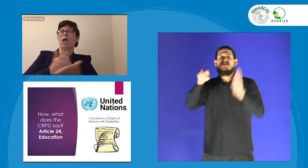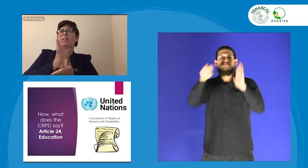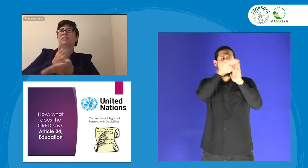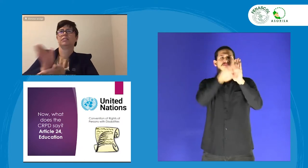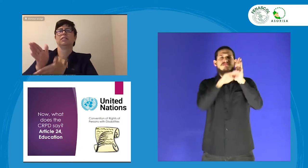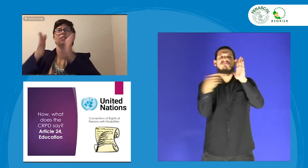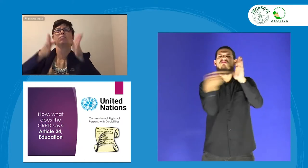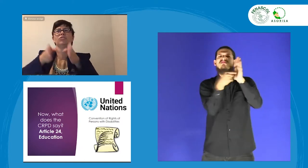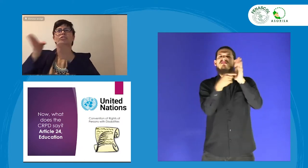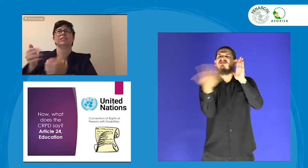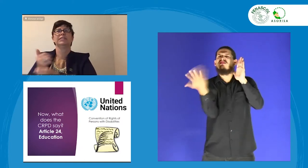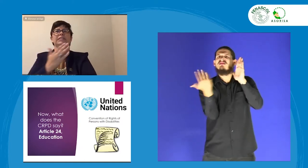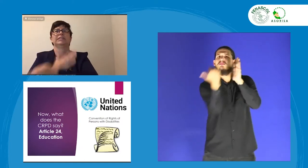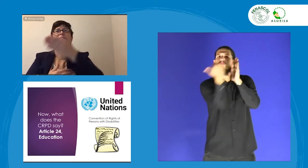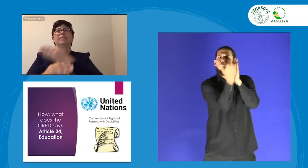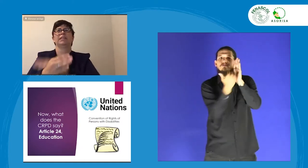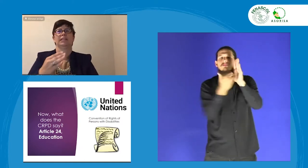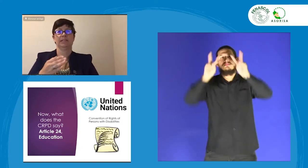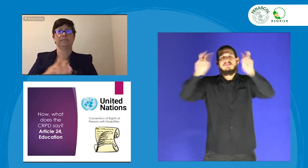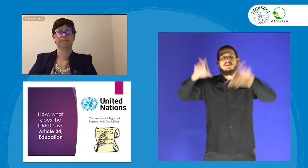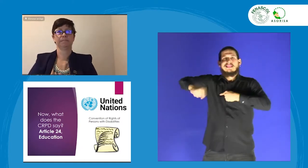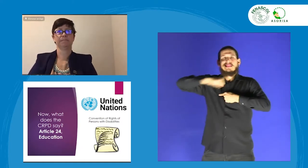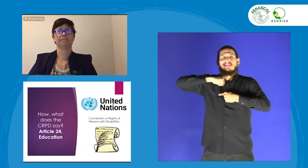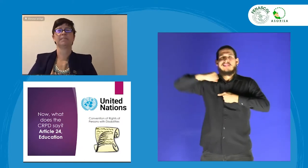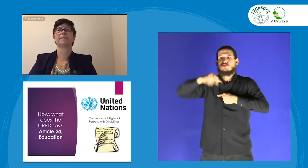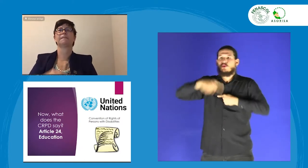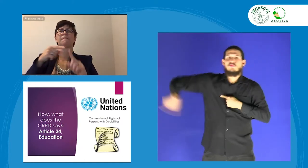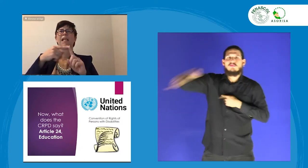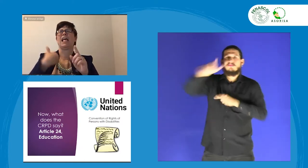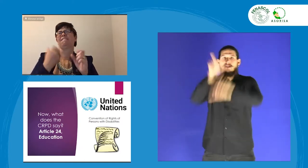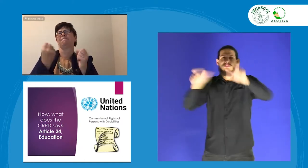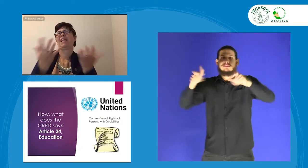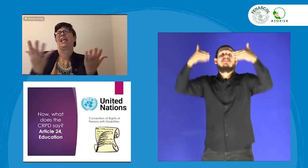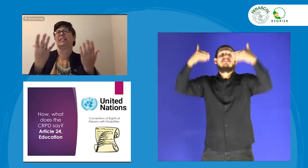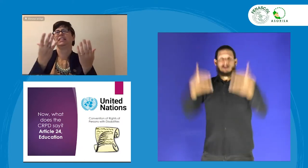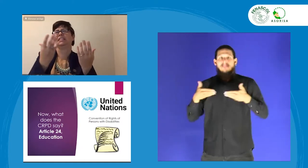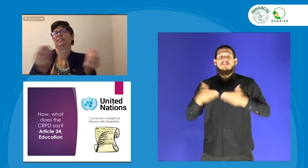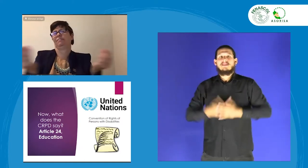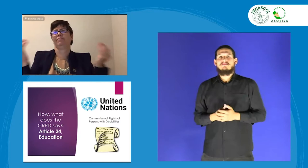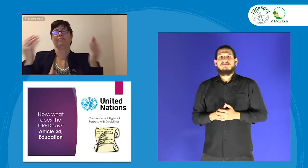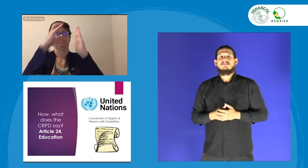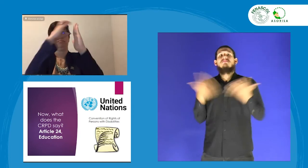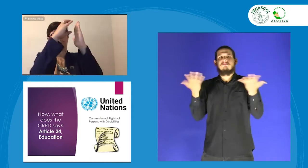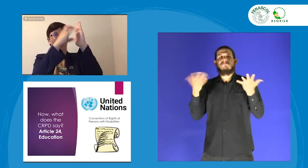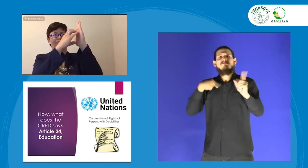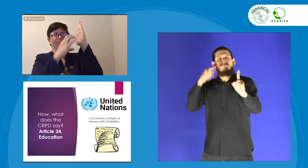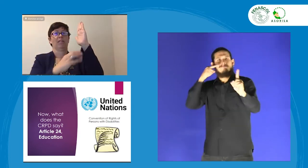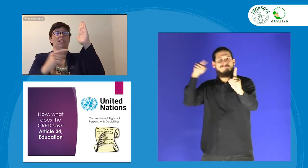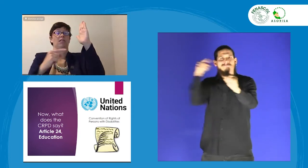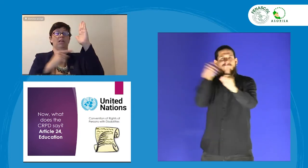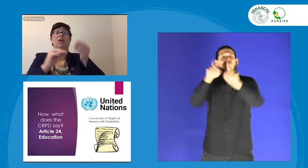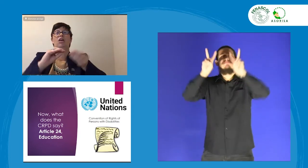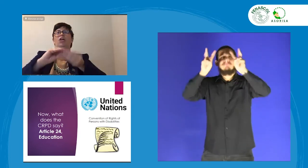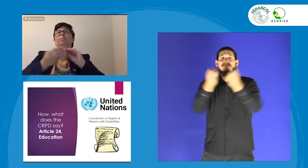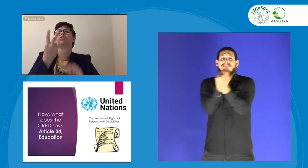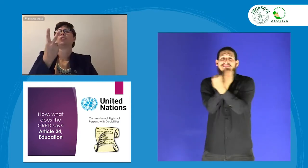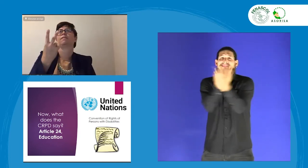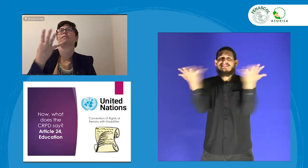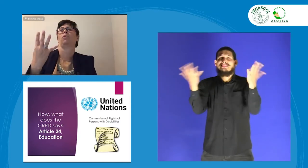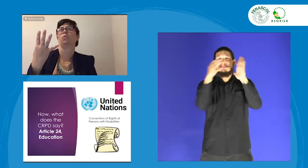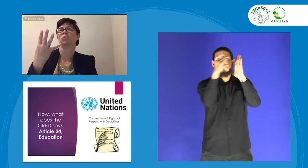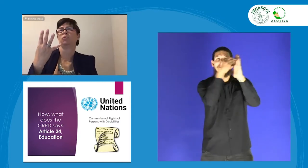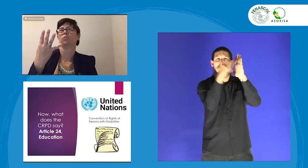promulgado la Convención de los Derechos de las Personas con Discapacidad, la cual tiene pues